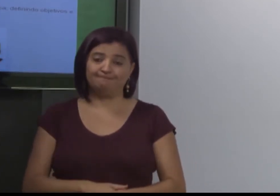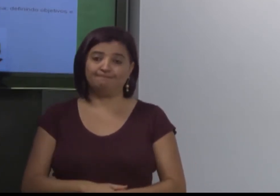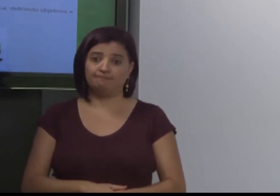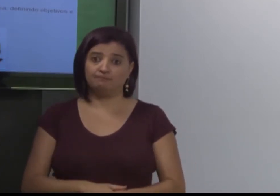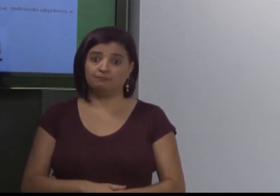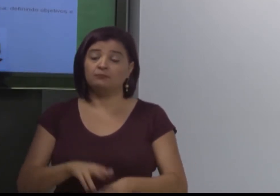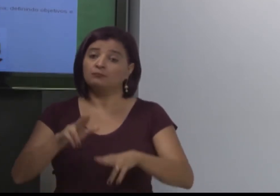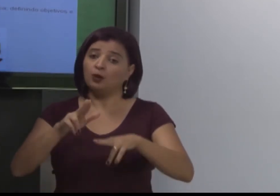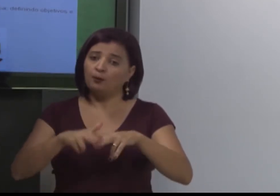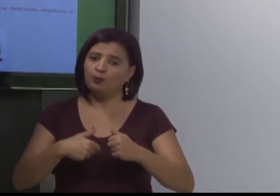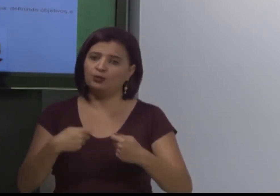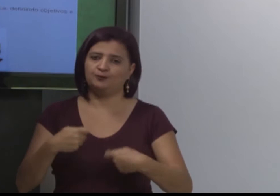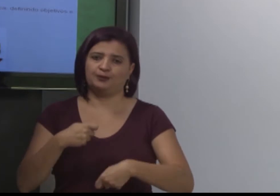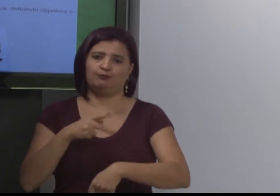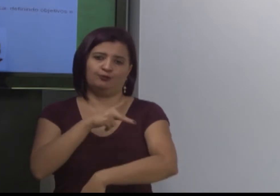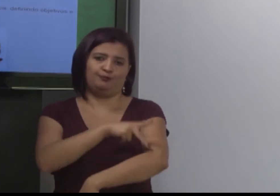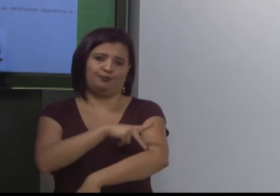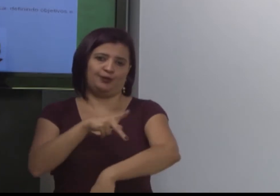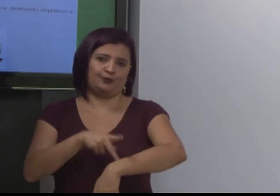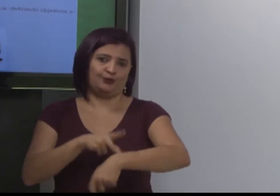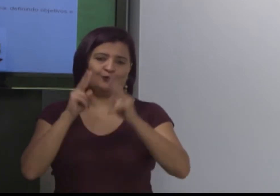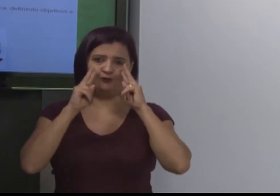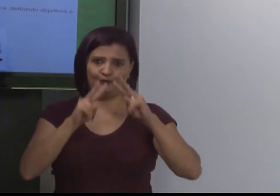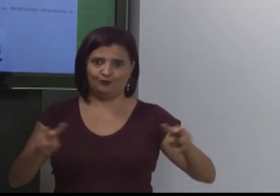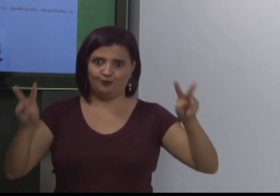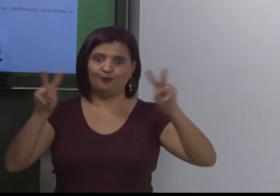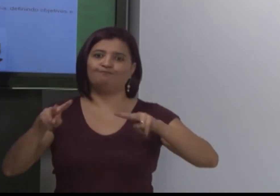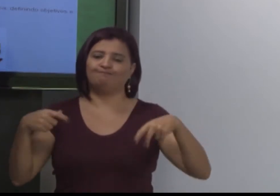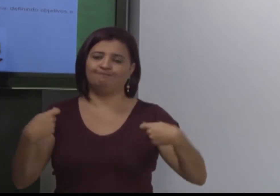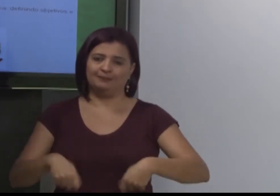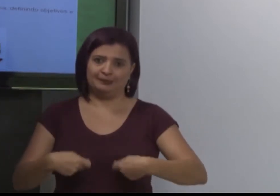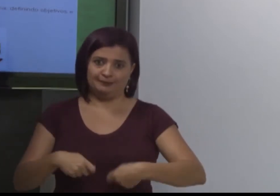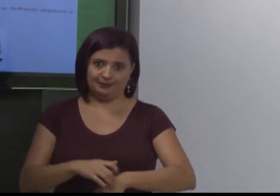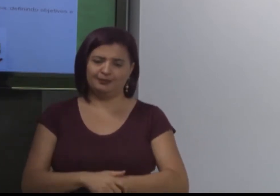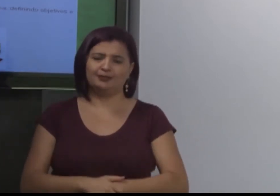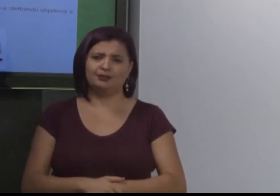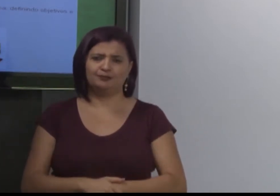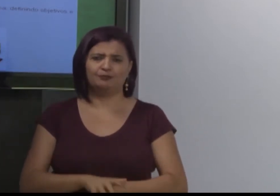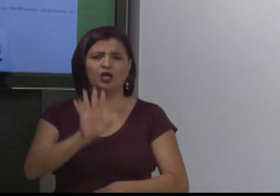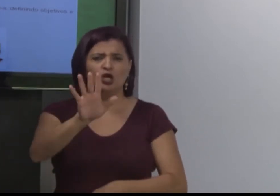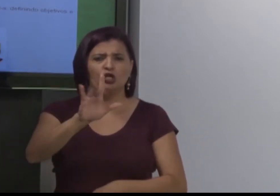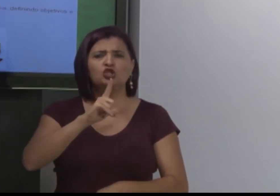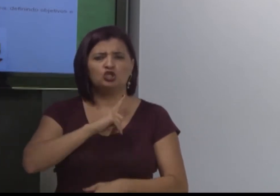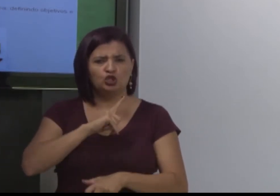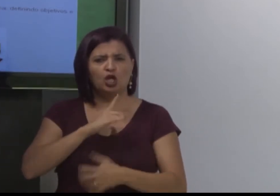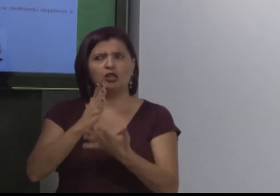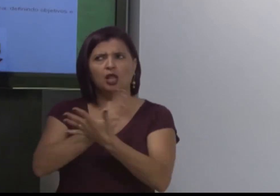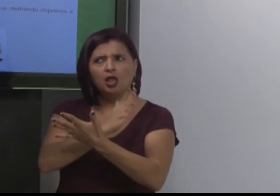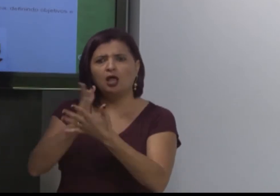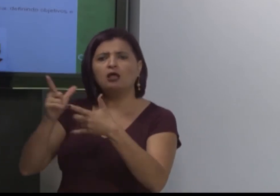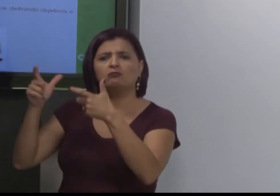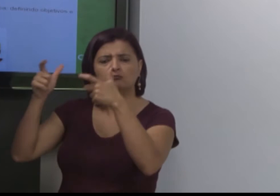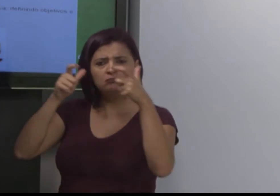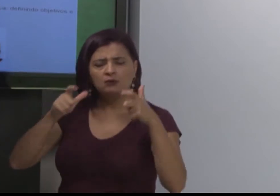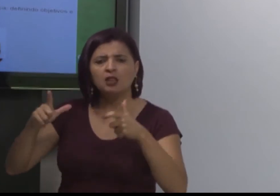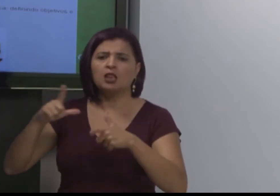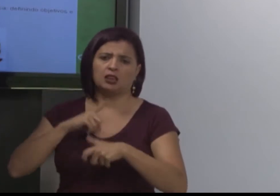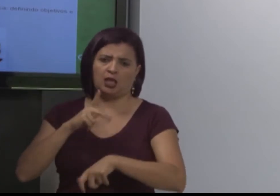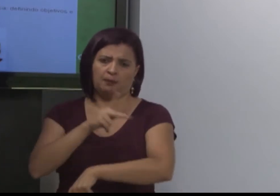adquirir? Então é necessário a partir disso. Isso é a pedagogia visual. Tem alguns